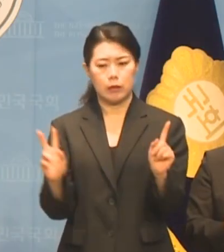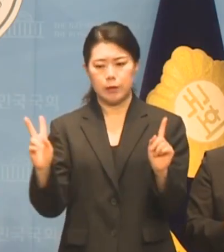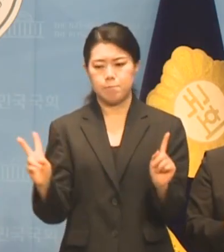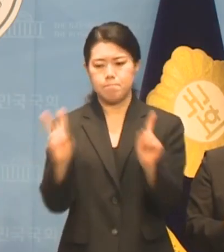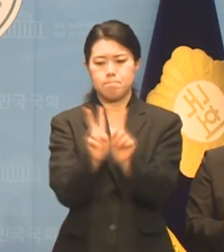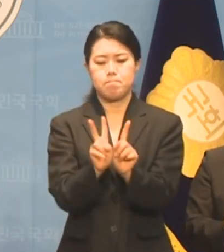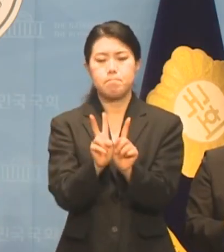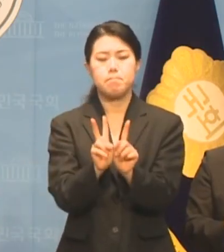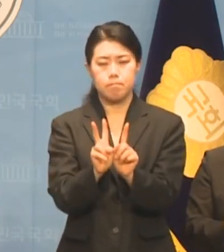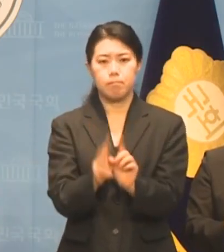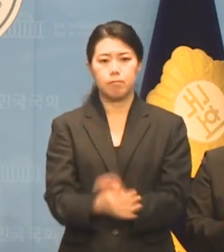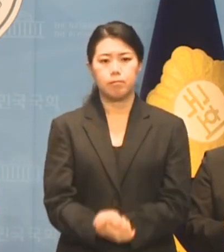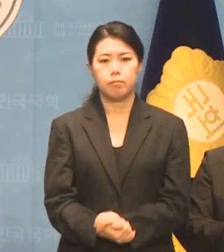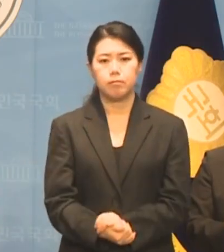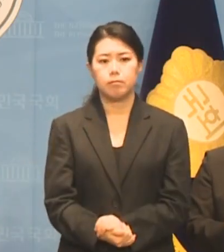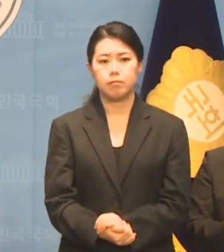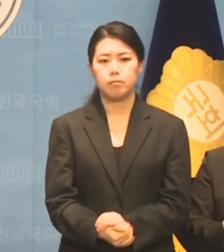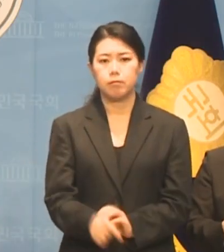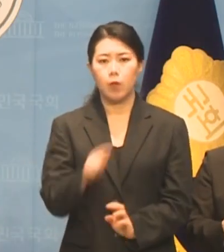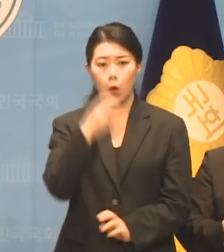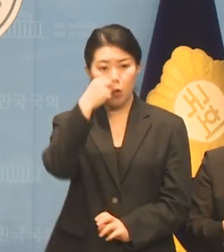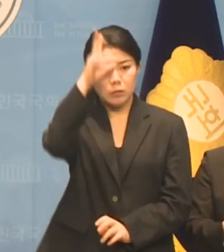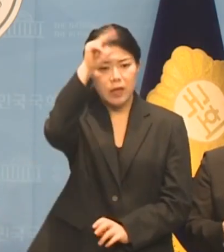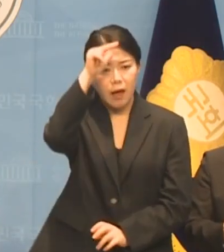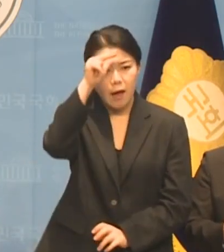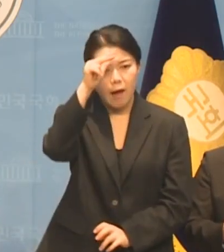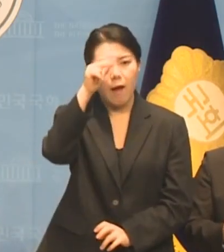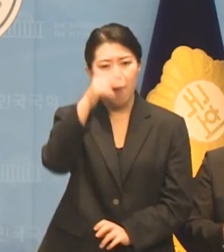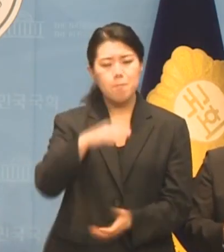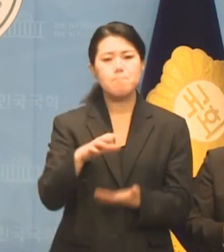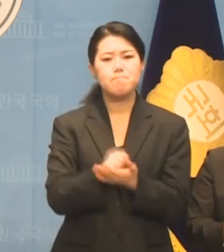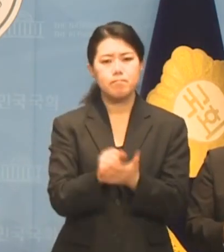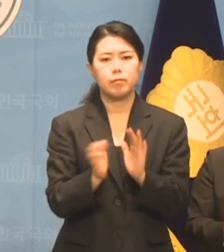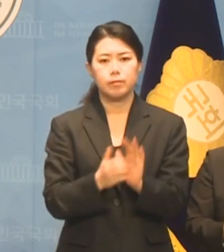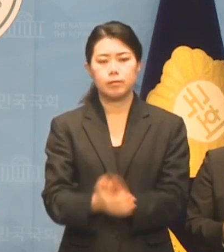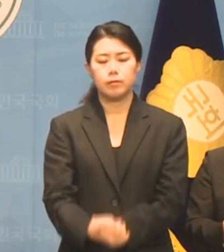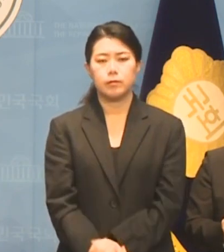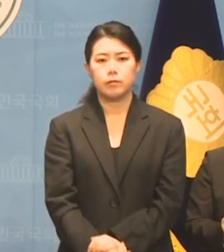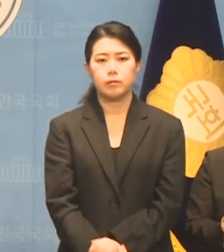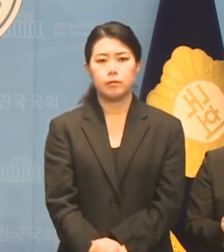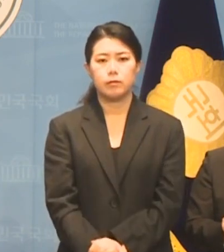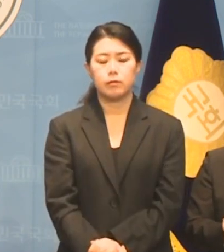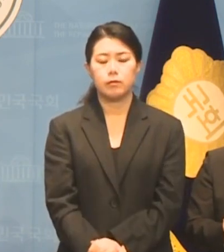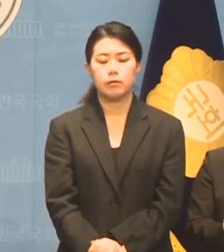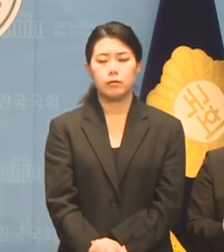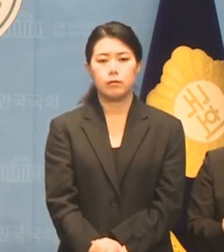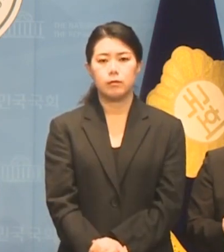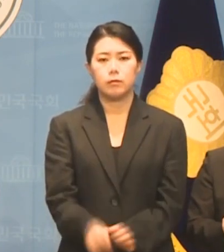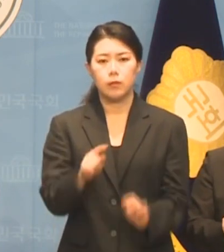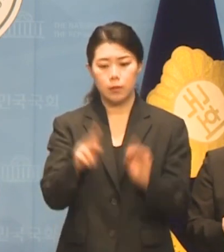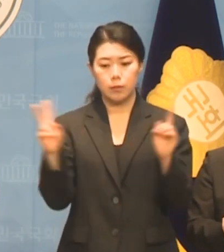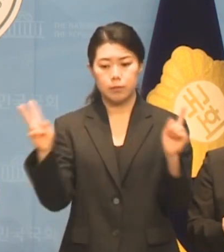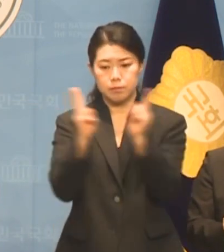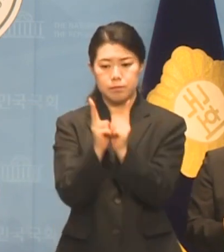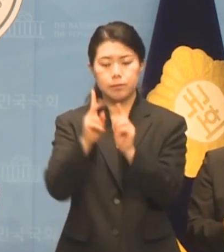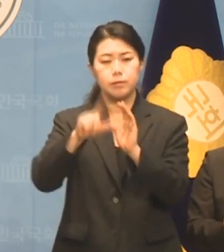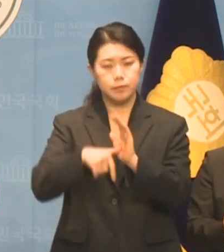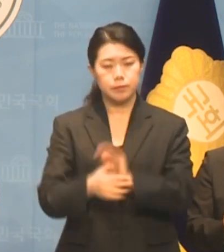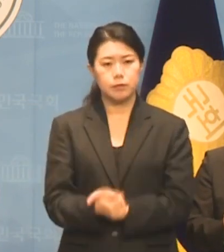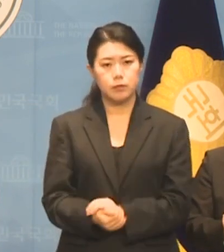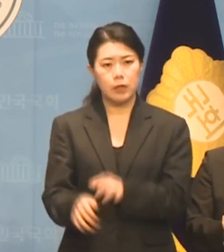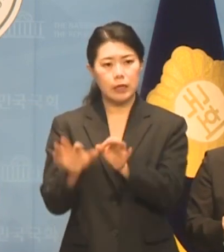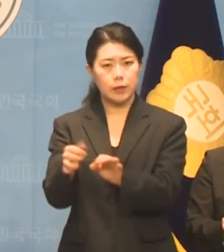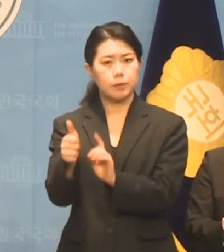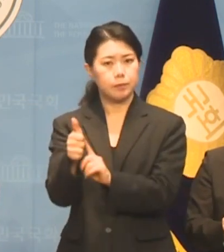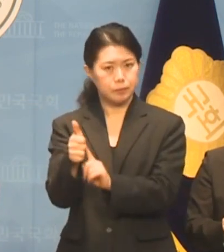회동을 했다는 진술을 검찰이 확보한 것으로 전해졌습니다. 이 만남에서 김모